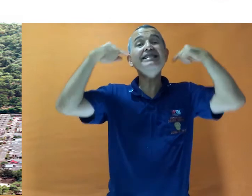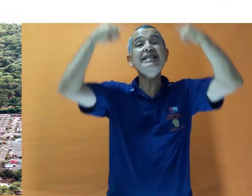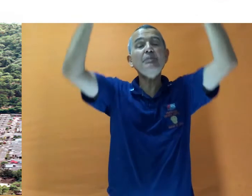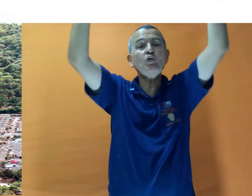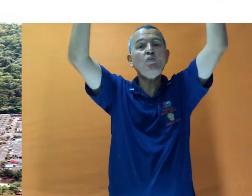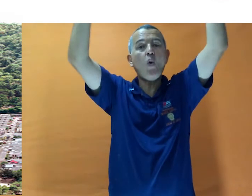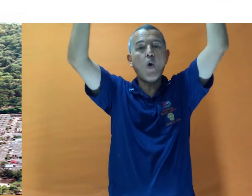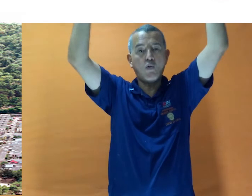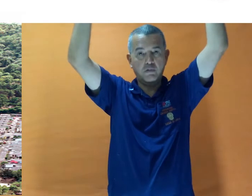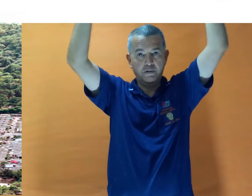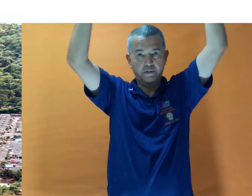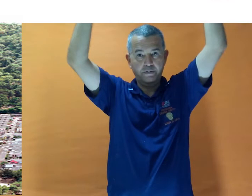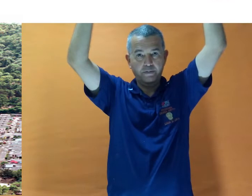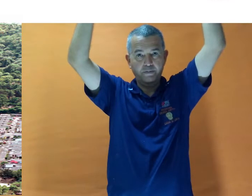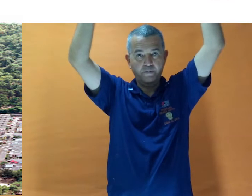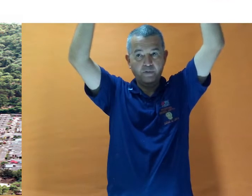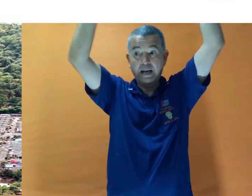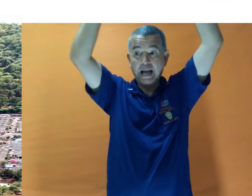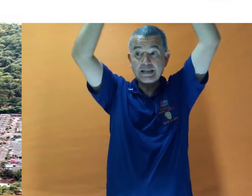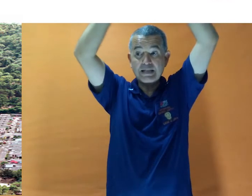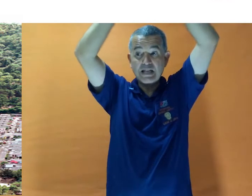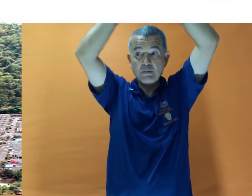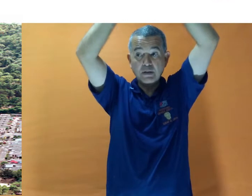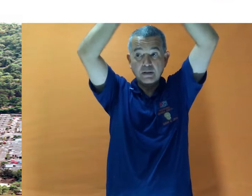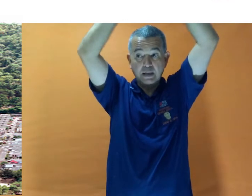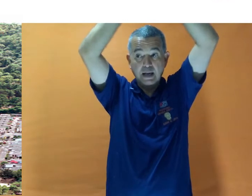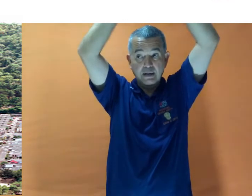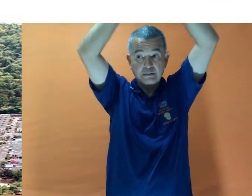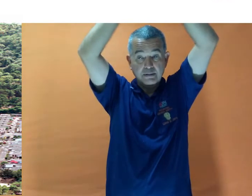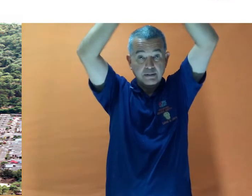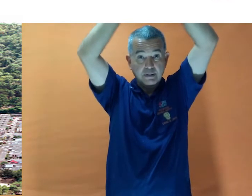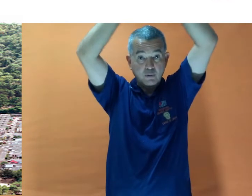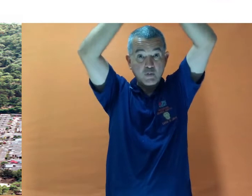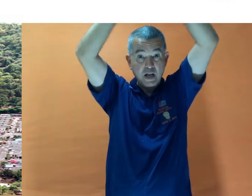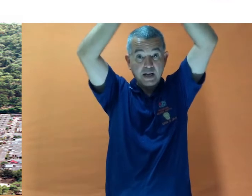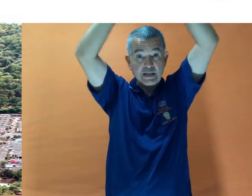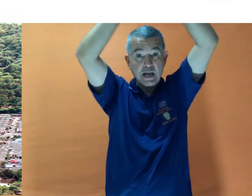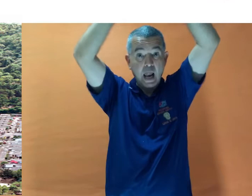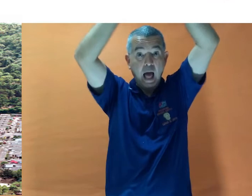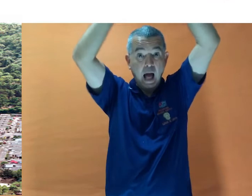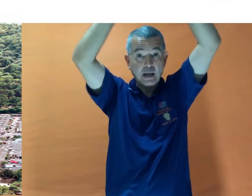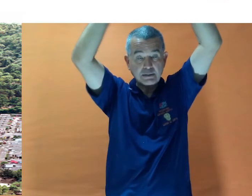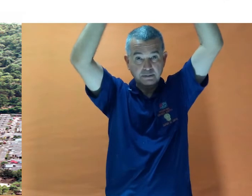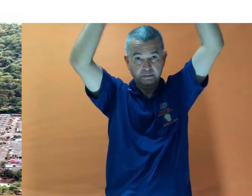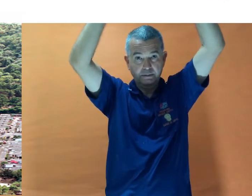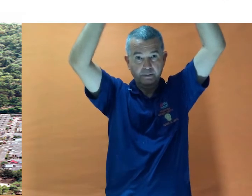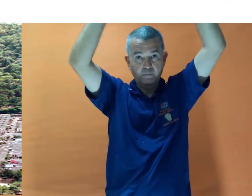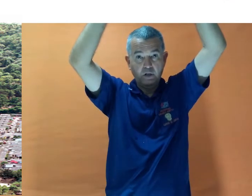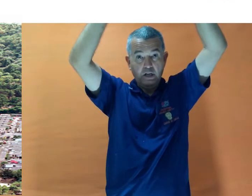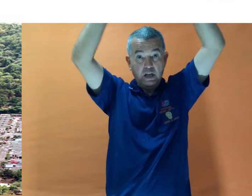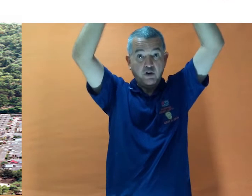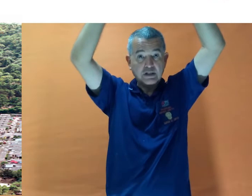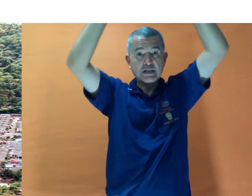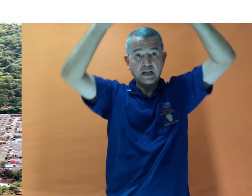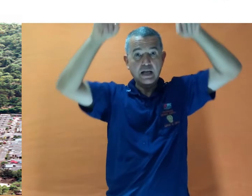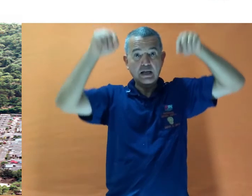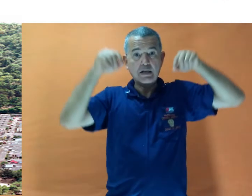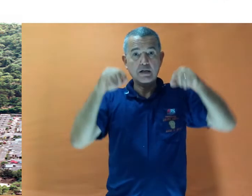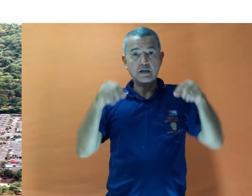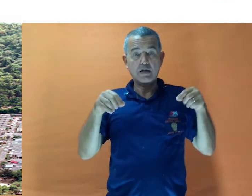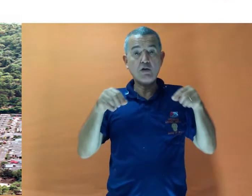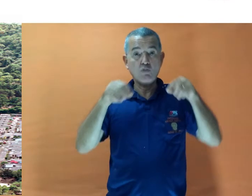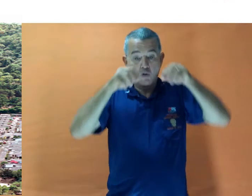Na posição 3, eu estaria em cima do morro. Lá em cima, naquela cunheirazinha